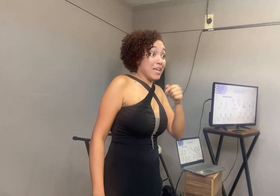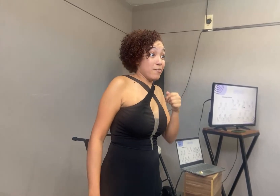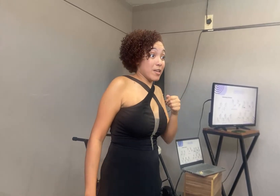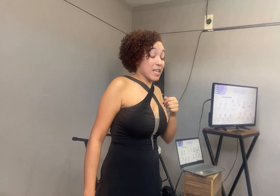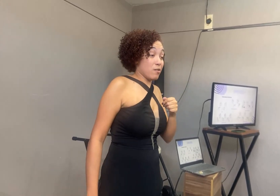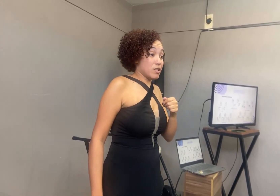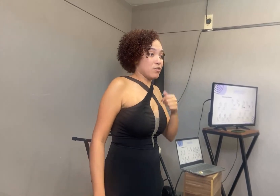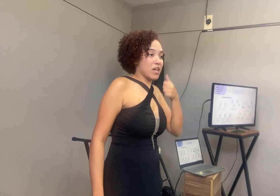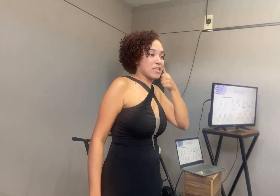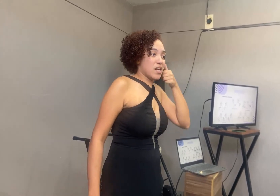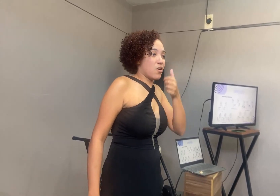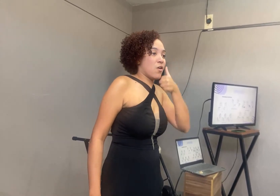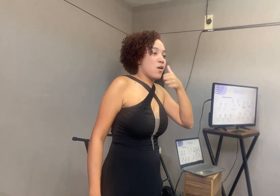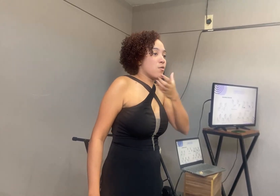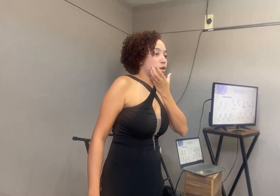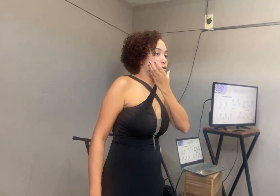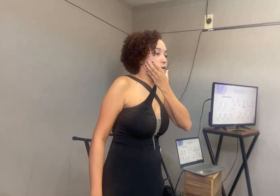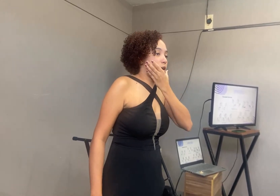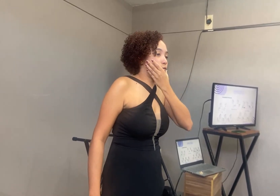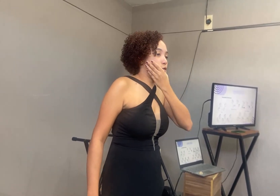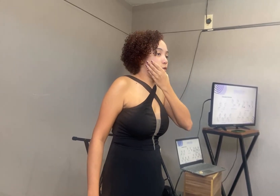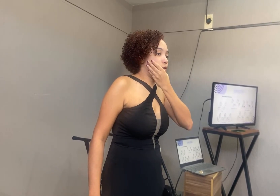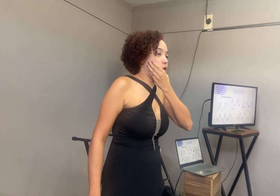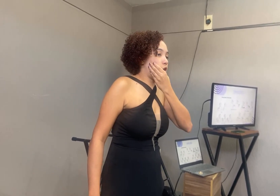vai ter uma diferença aí, ó. Vamos lá, vovó.